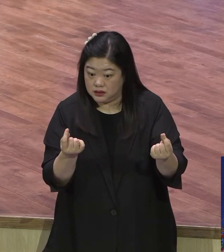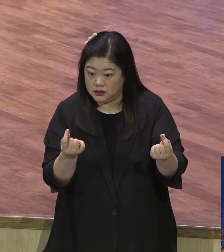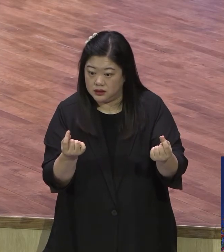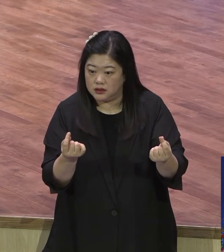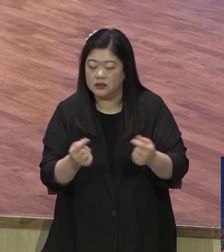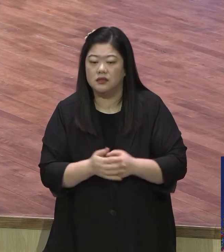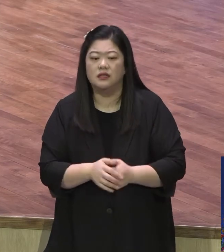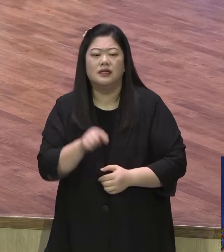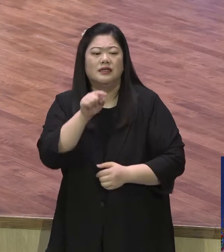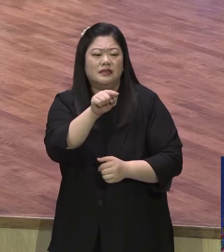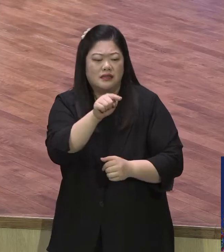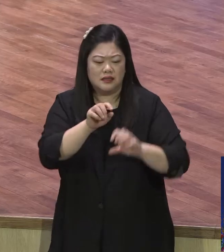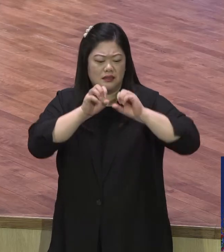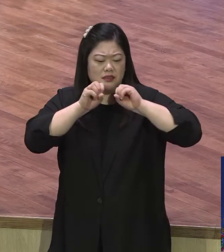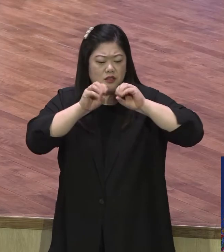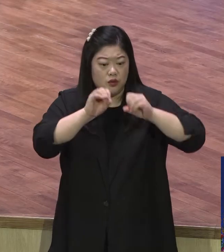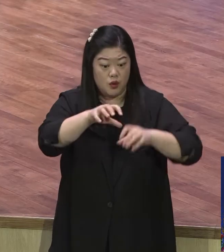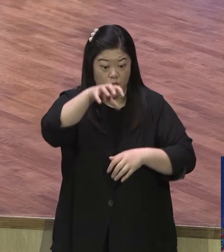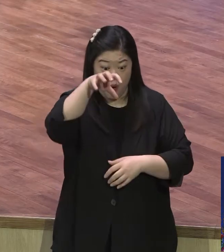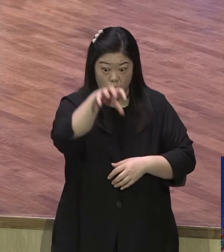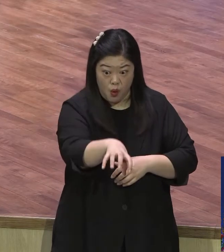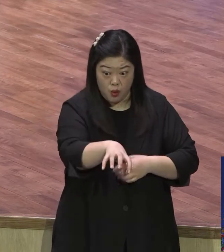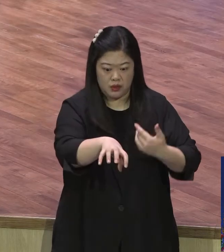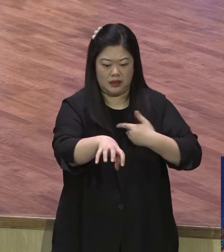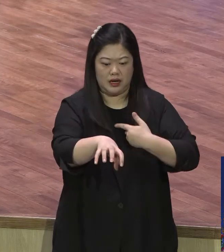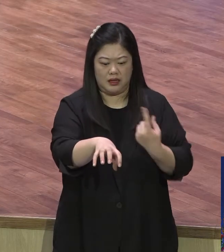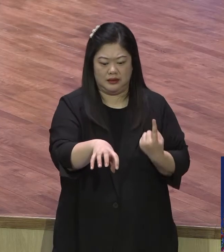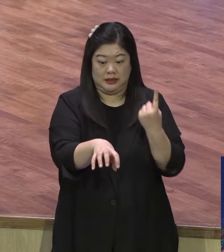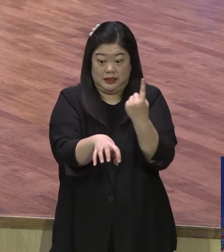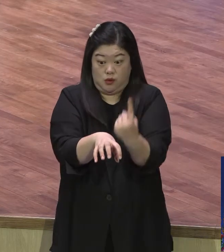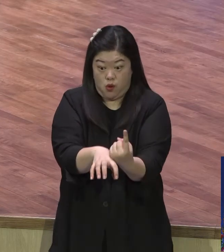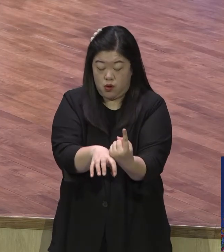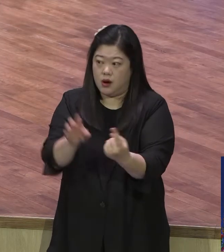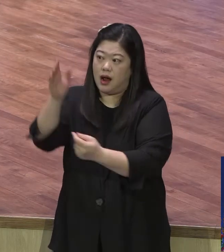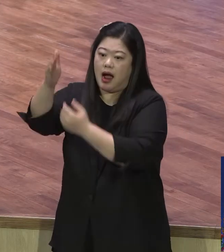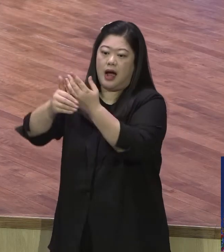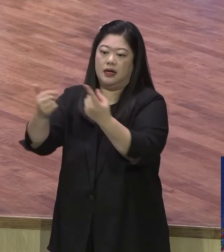그 현장에 내가 항상 함께 있겠다